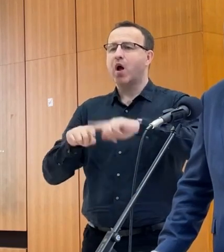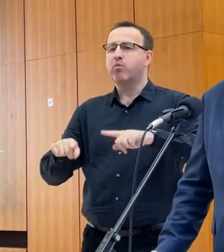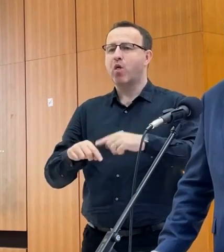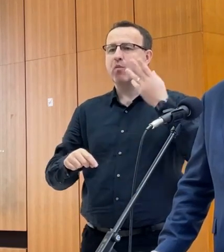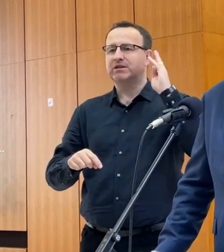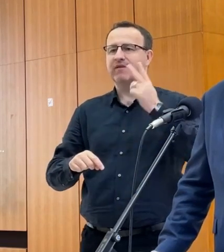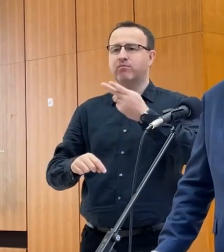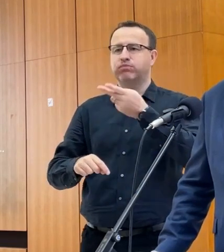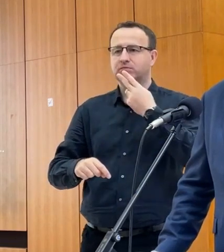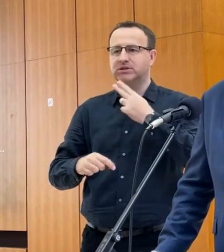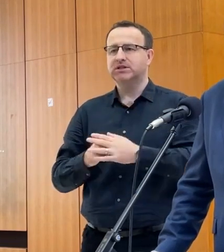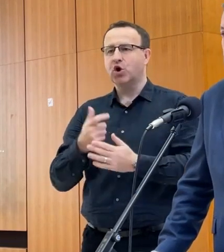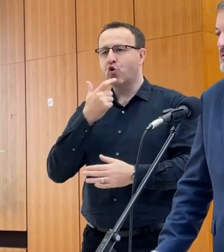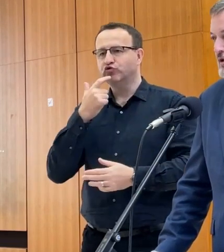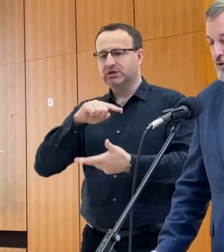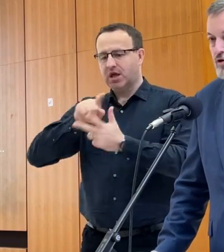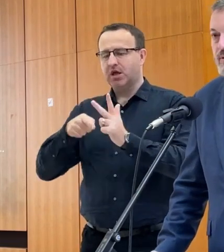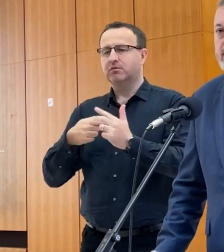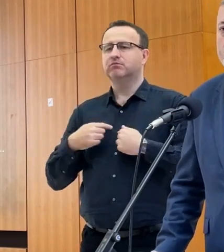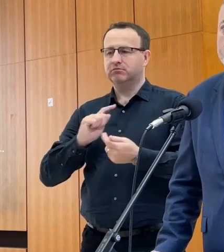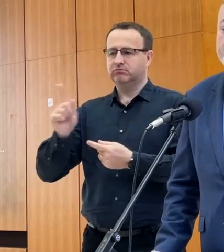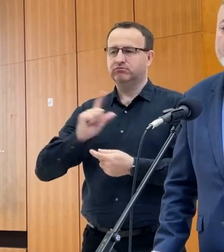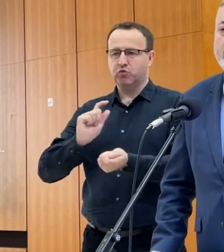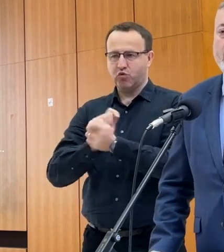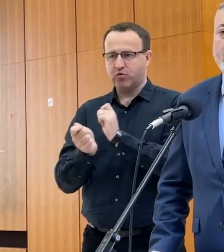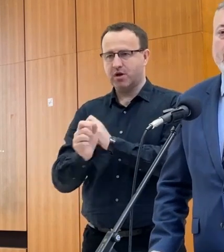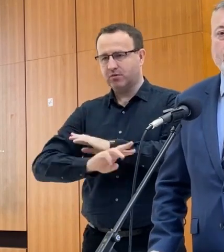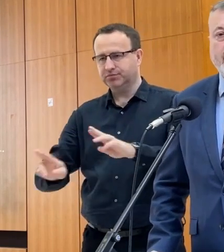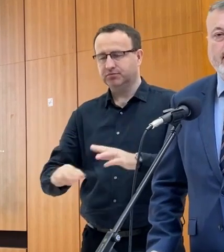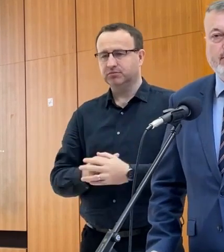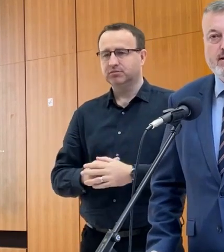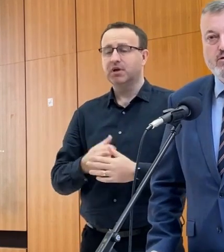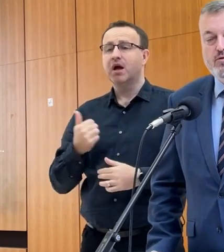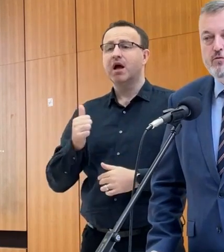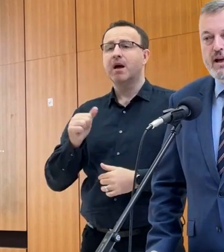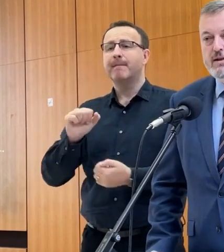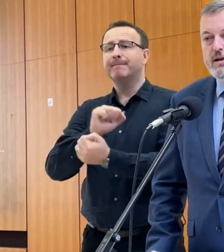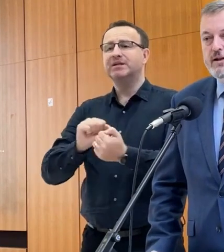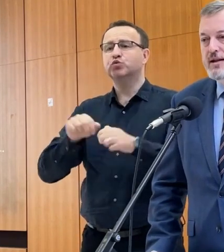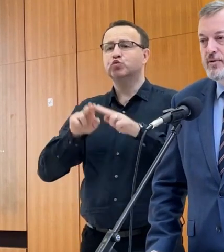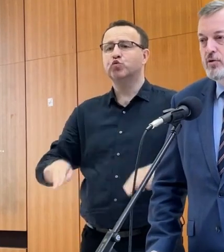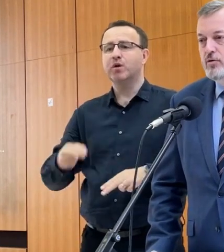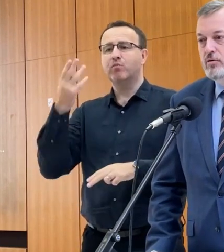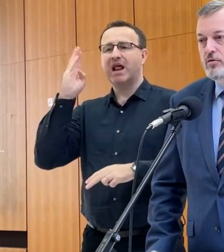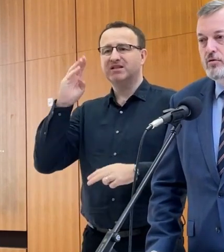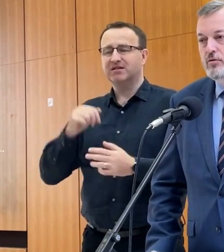Bratislave, v Bystrici a v Košiciach. Tam sme dospeli k dohode. A čo sa týka Mestského súdu v Bratislave, tam